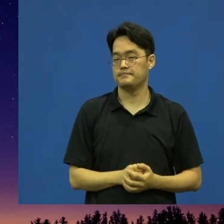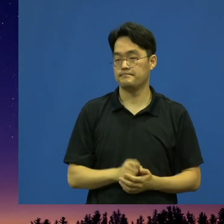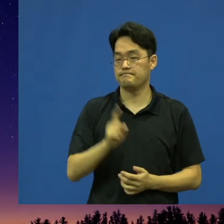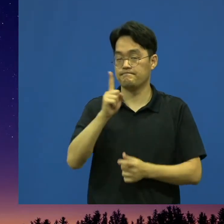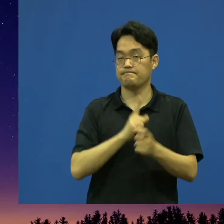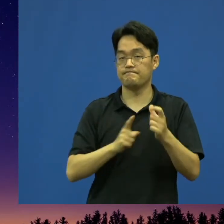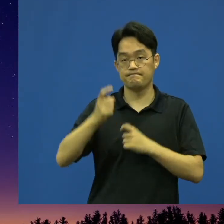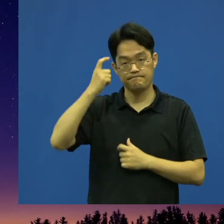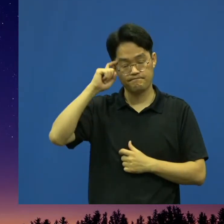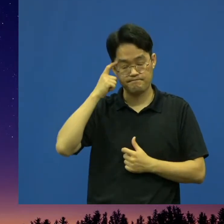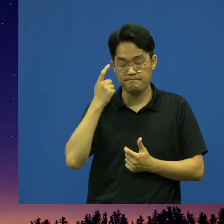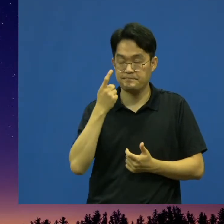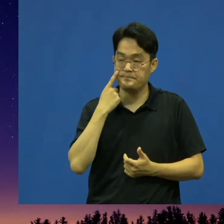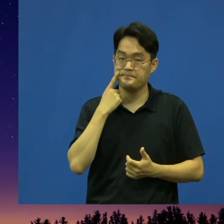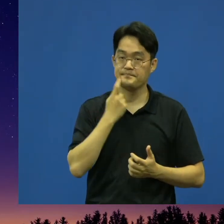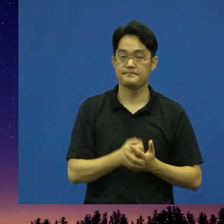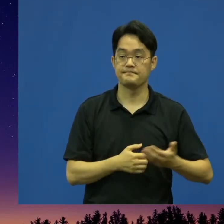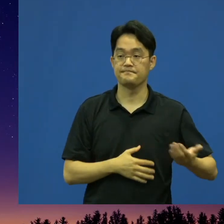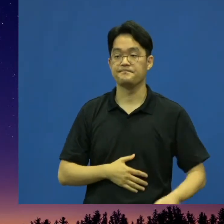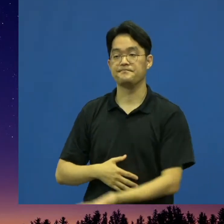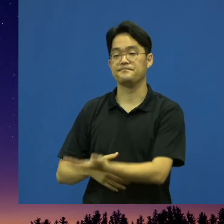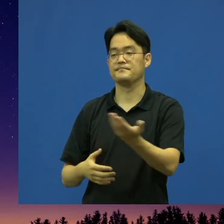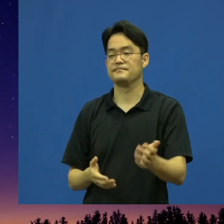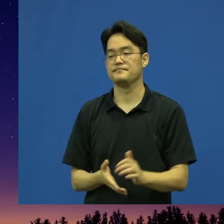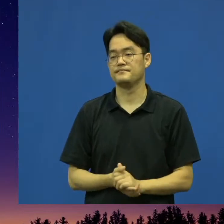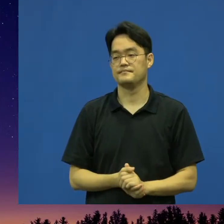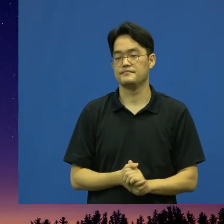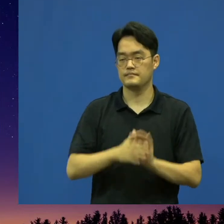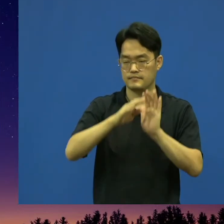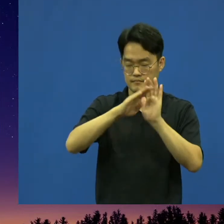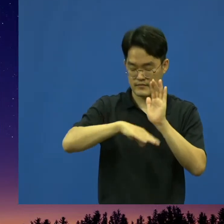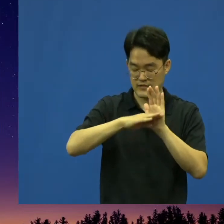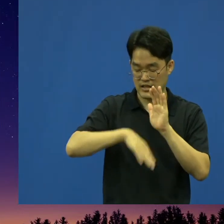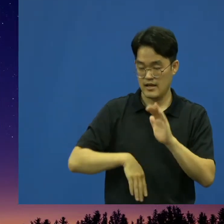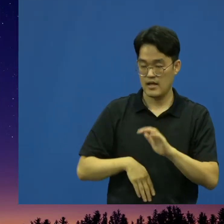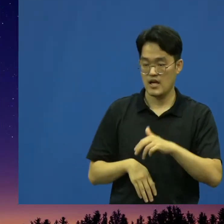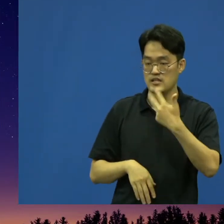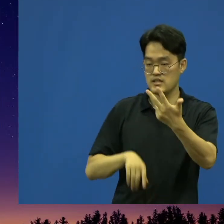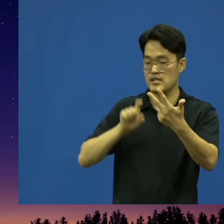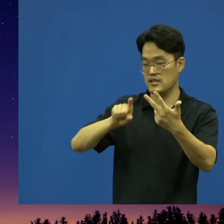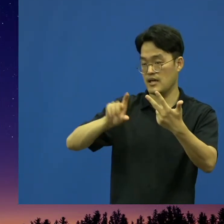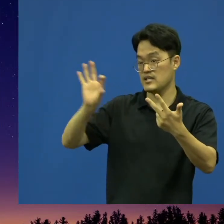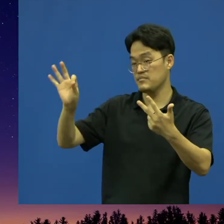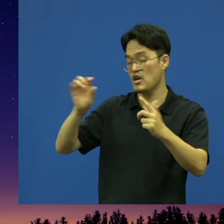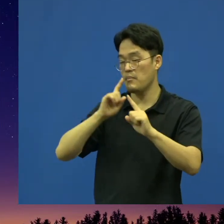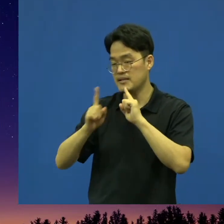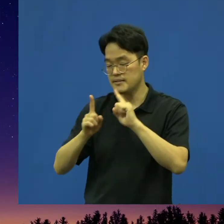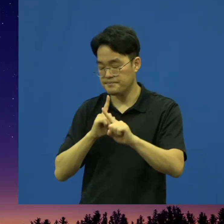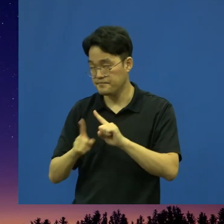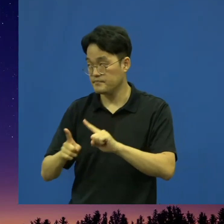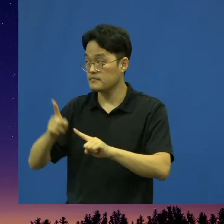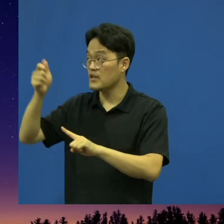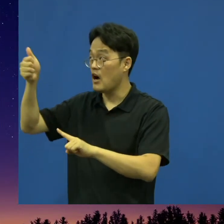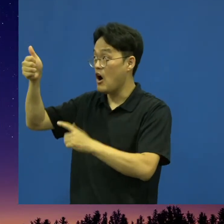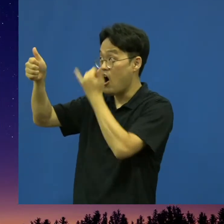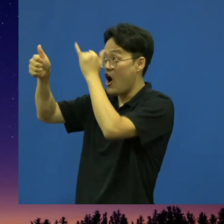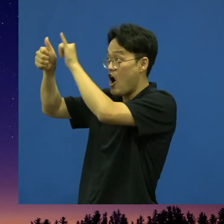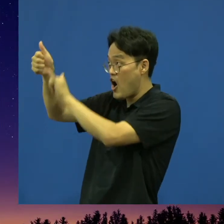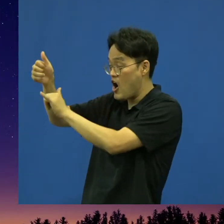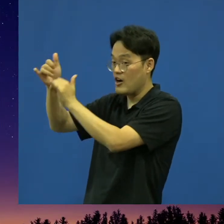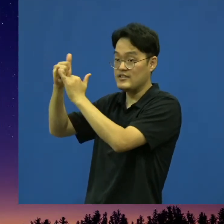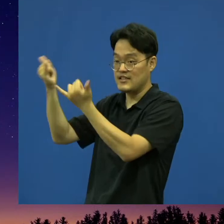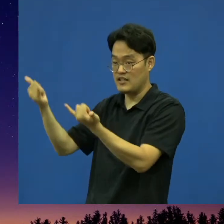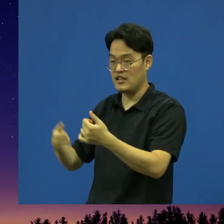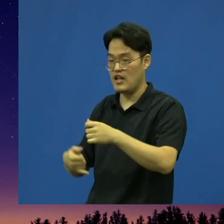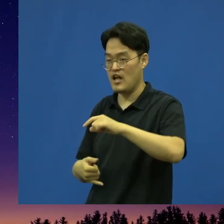볼까요? 여러분, 그 밑에 10절에 보면 그를 섬기는 자는 천천히요 그 앞에